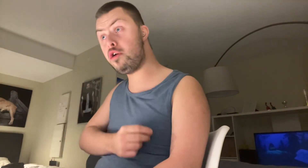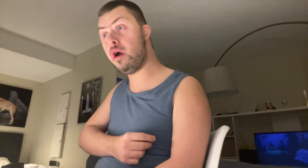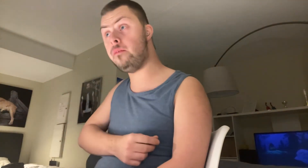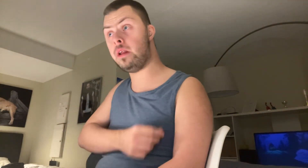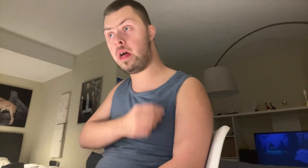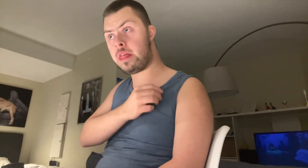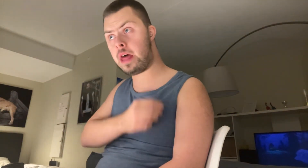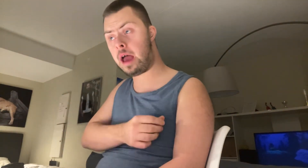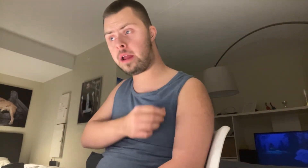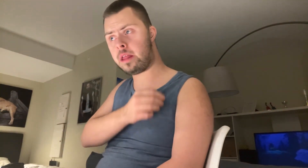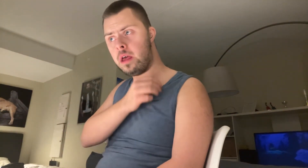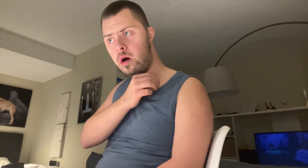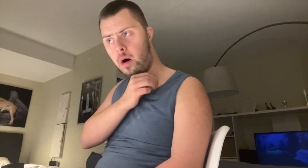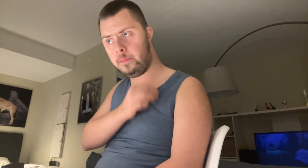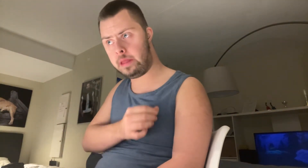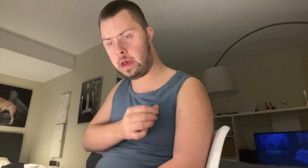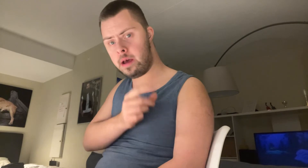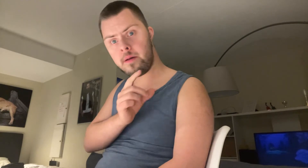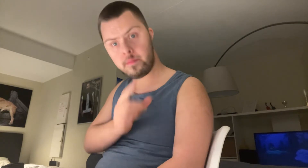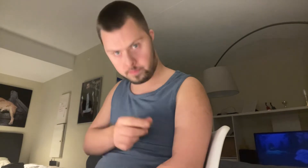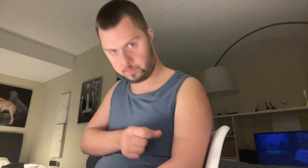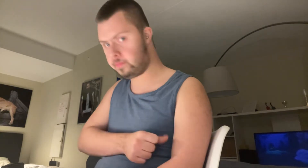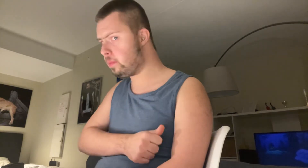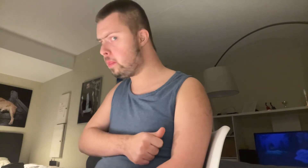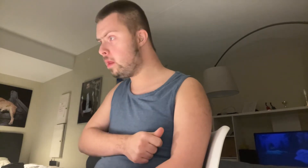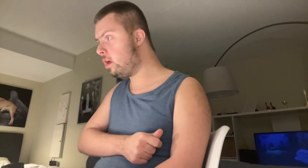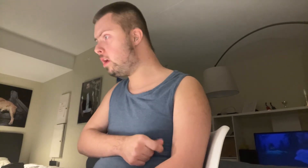Jag var det sagt om det.